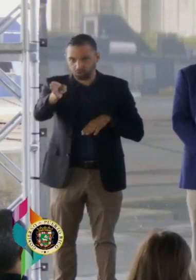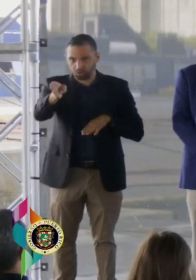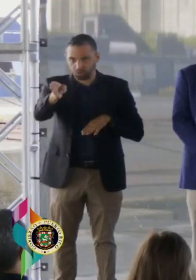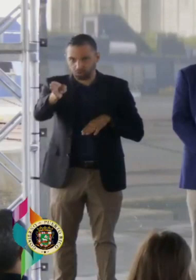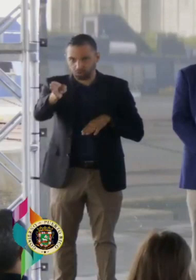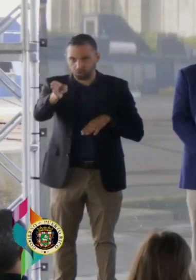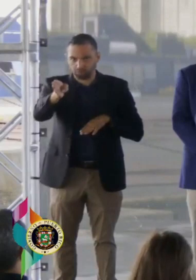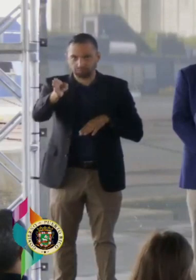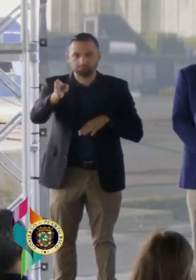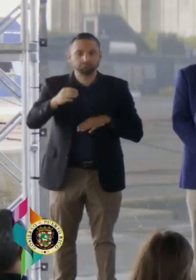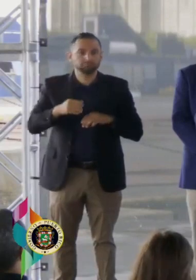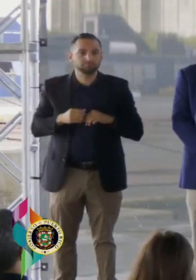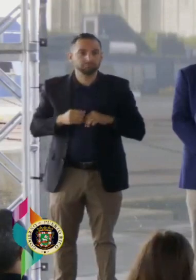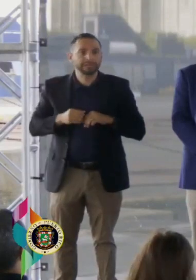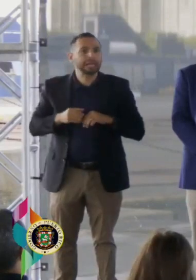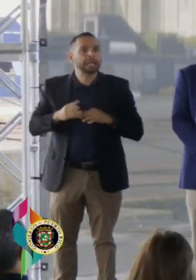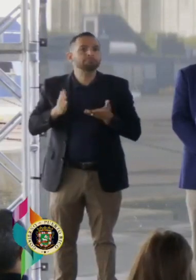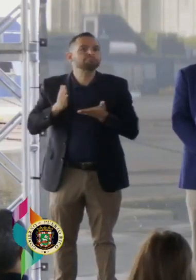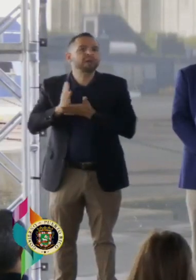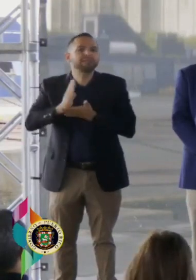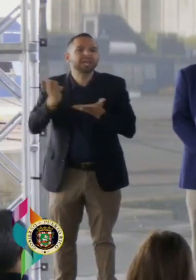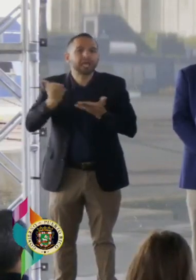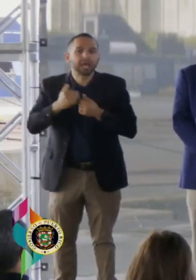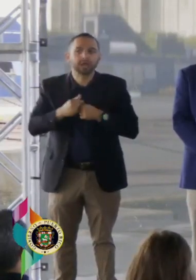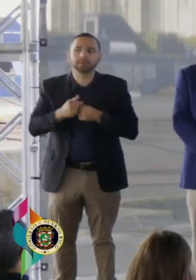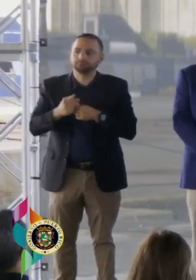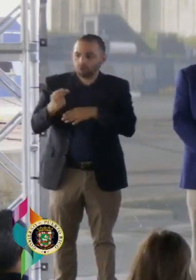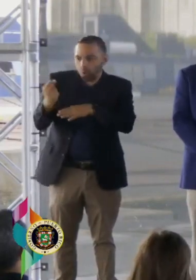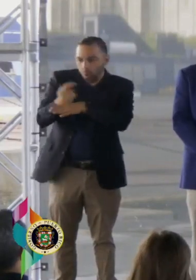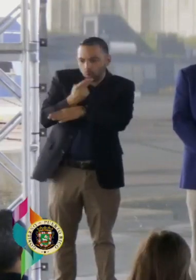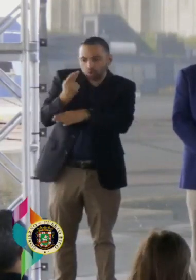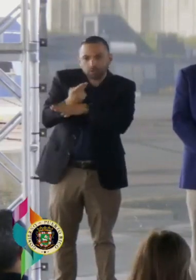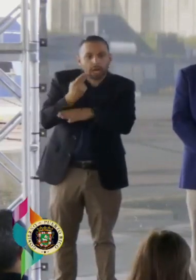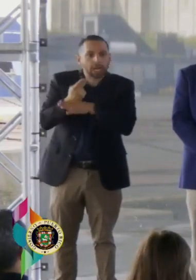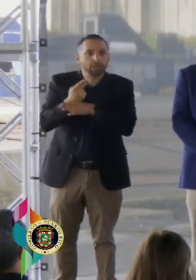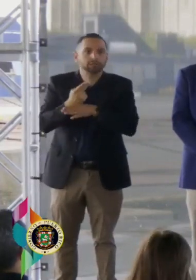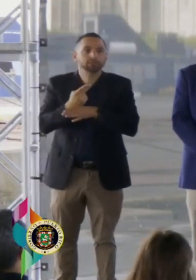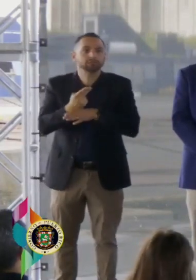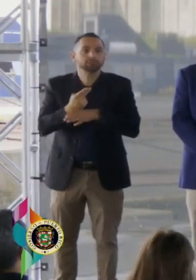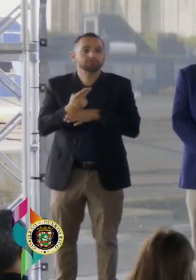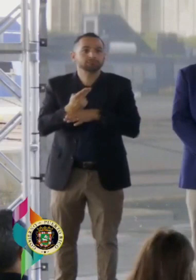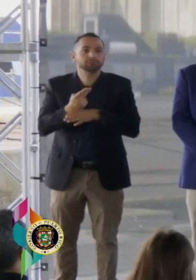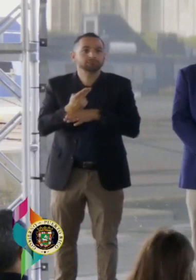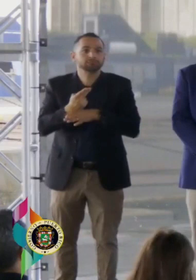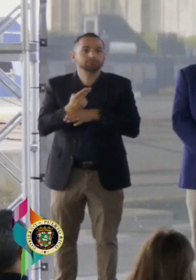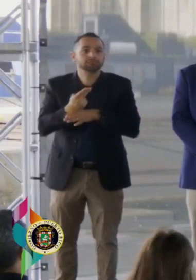Terminal que permite su utilización sin depositar carga en el